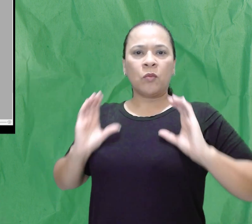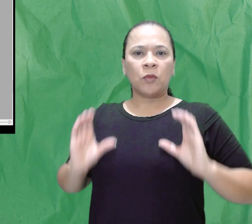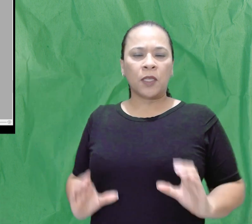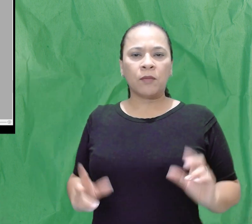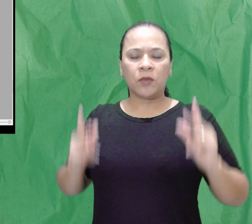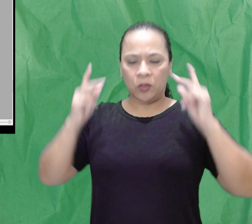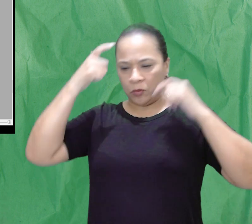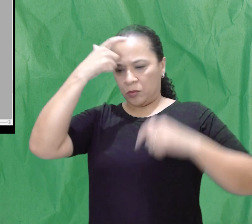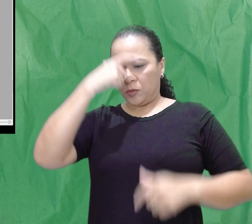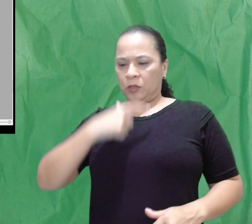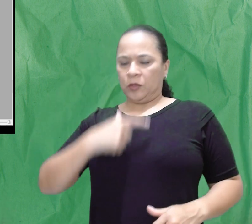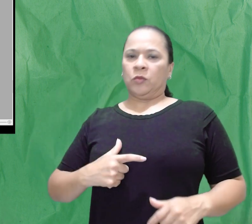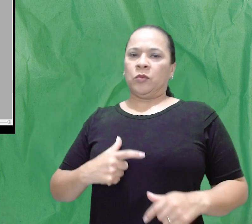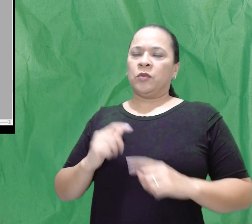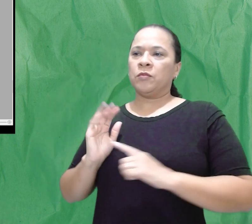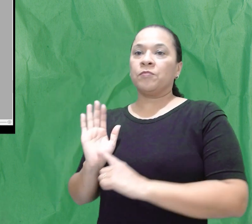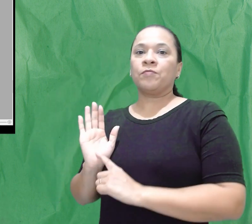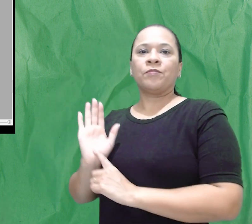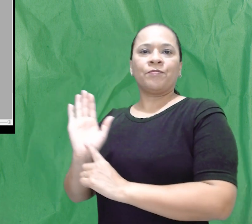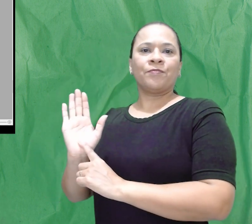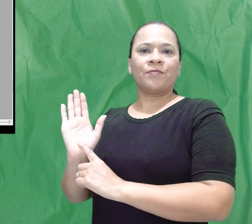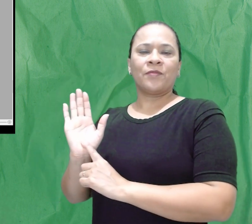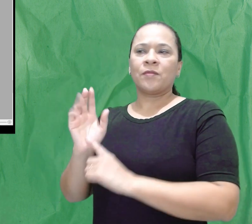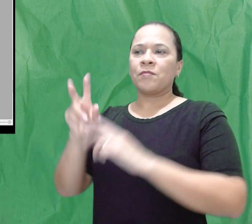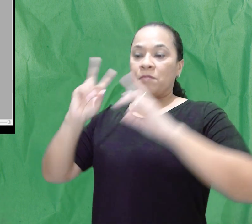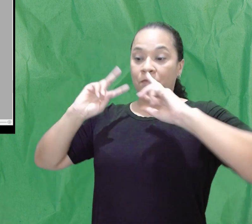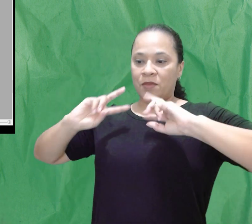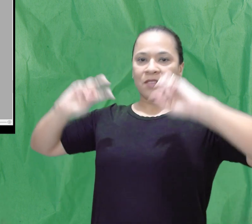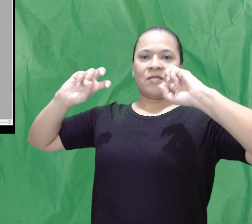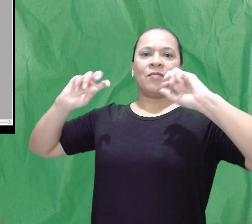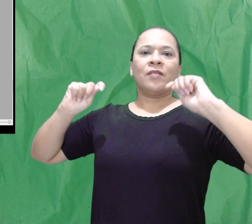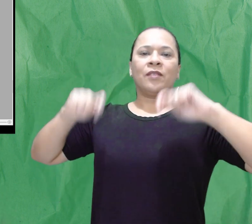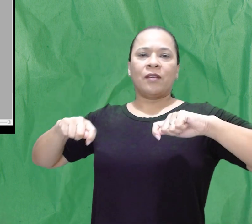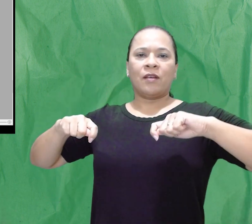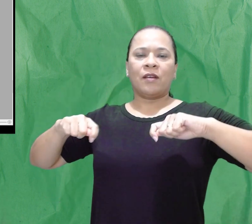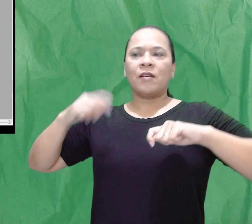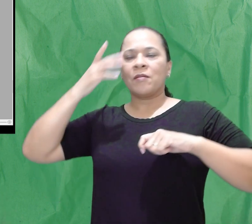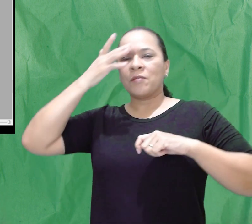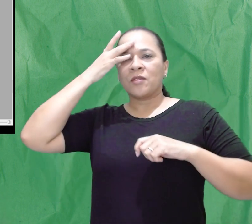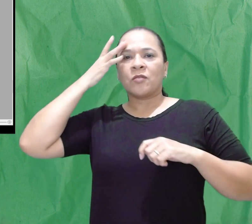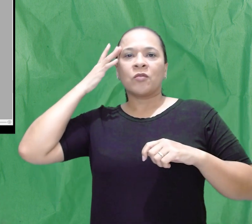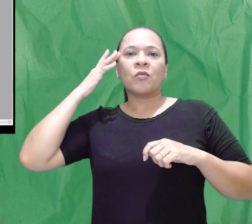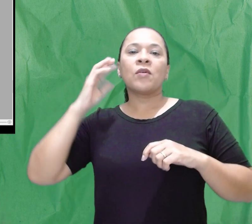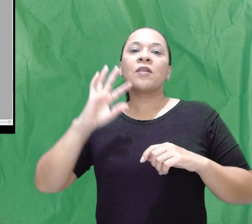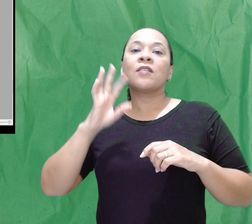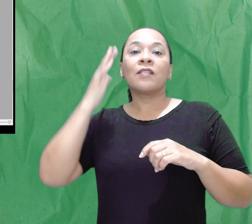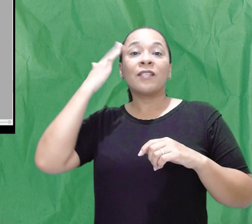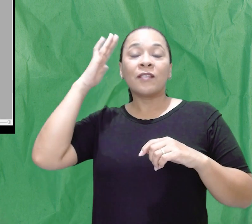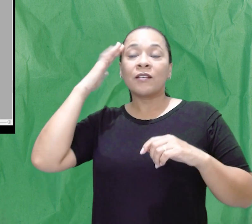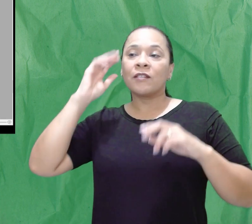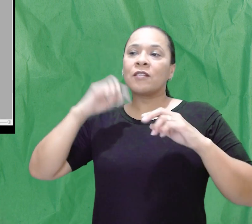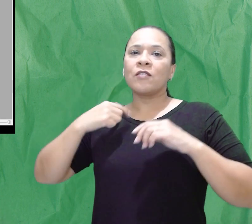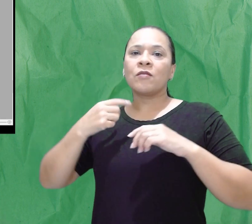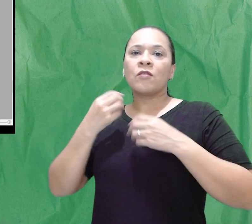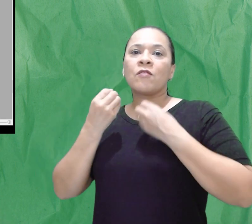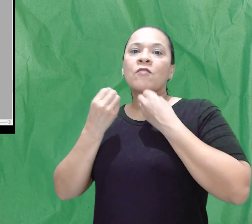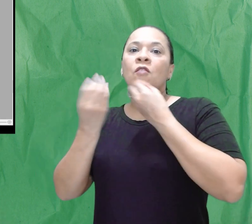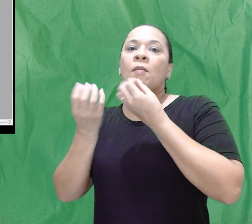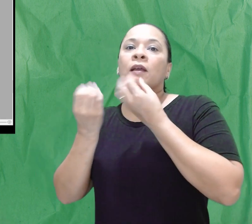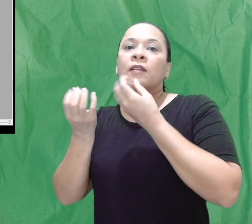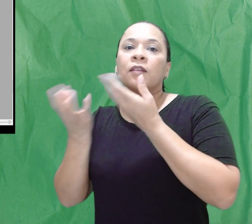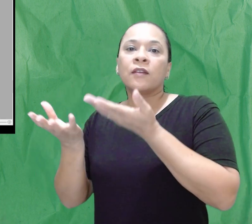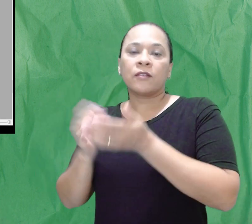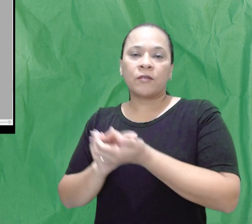nossa postura diz muito na forma como a pessoa interpreta a mensagem que a gente está passando. E, por exemplo,